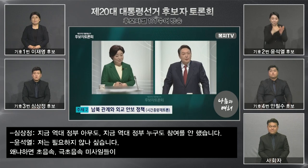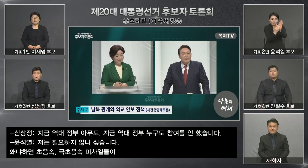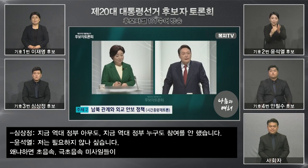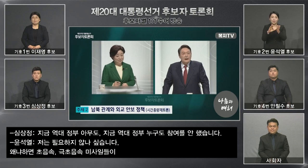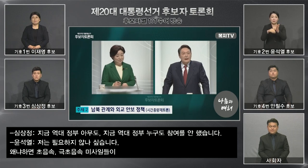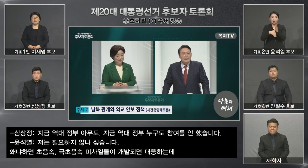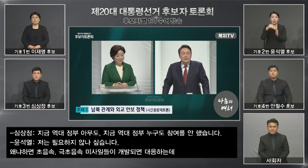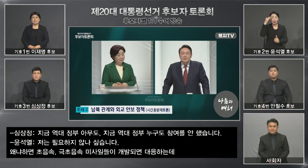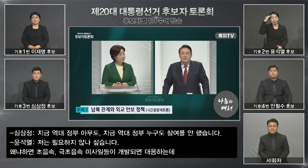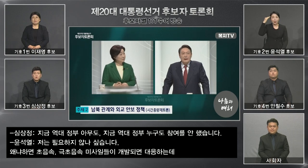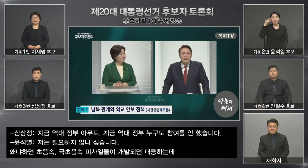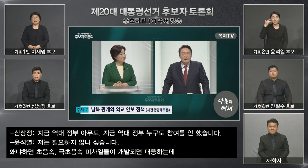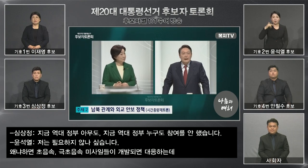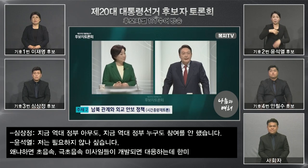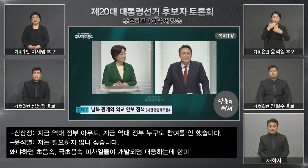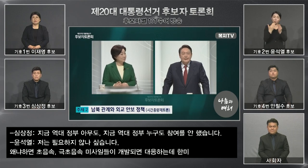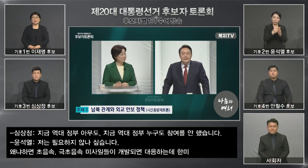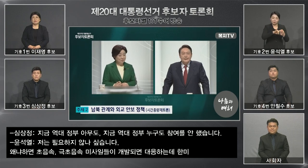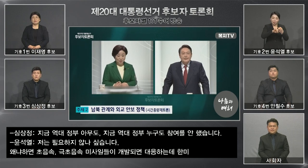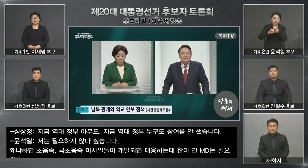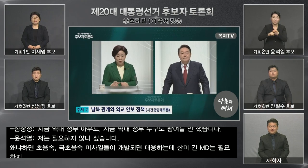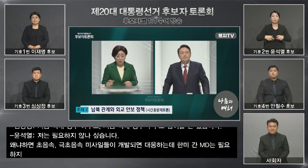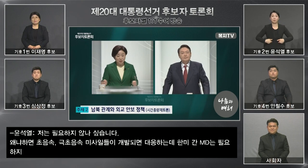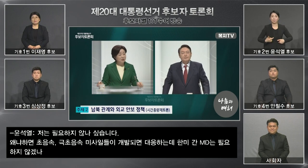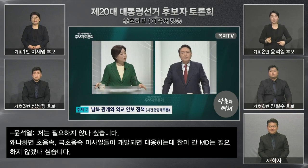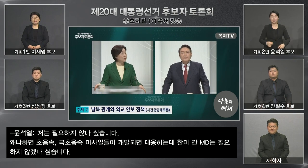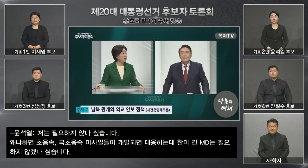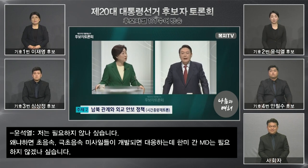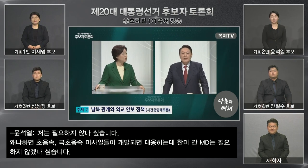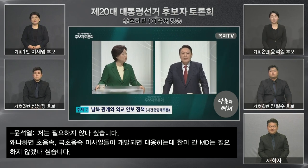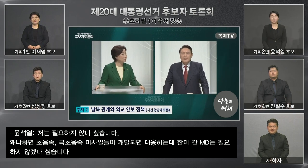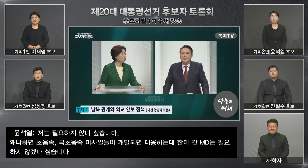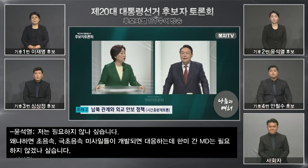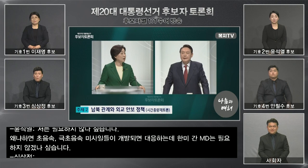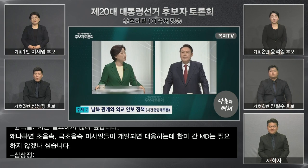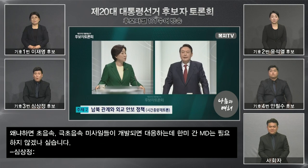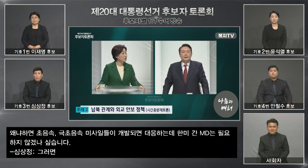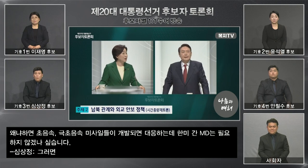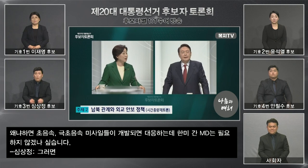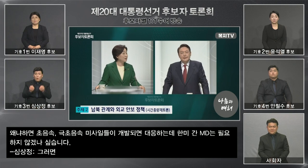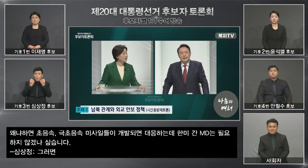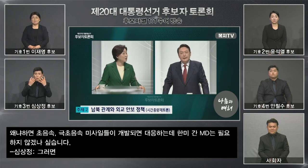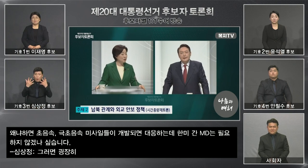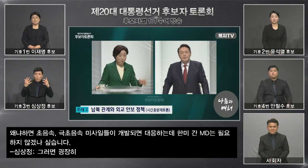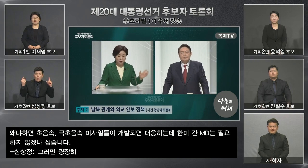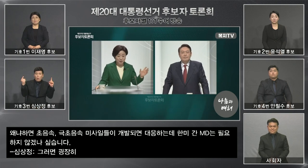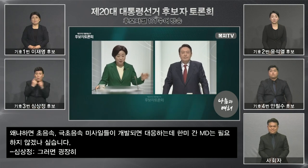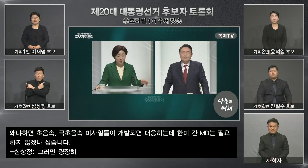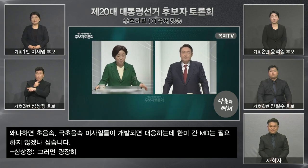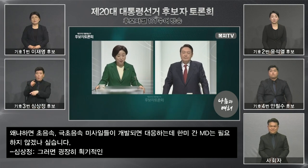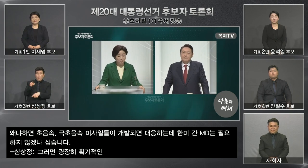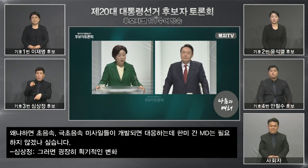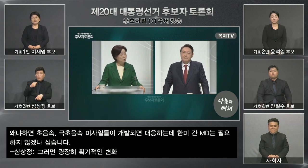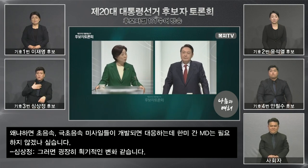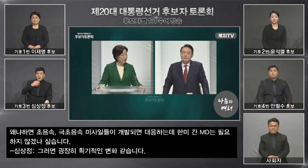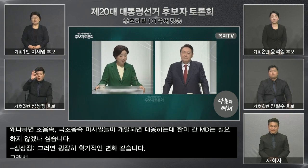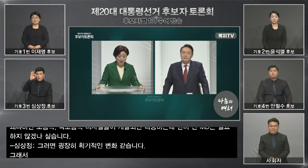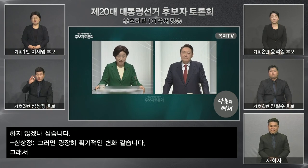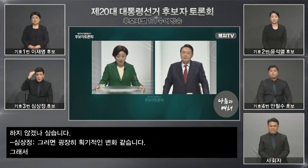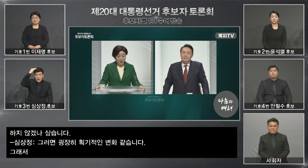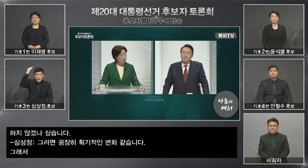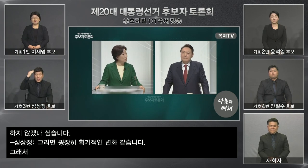MD는 필요하지 않겠나 싶습니다. 굉장히 획기적인 변화와 같습니다. 제가 보기에는 한미일